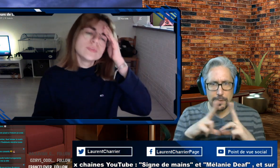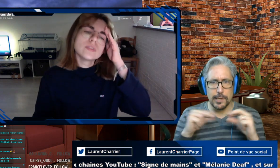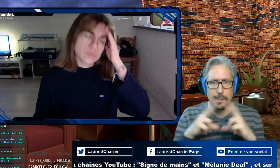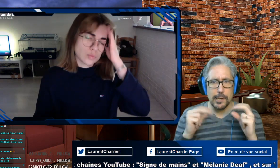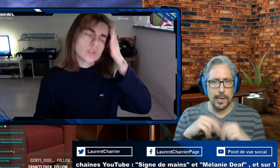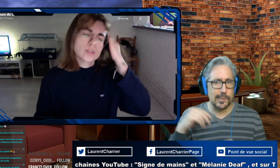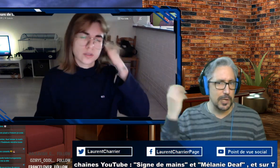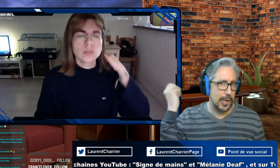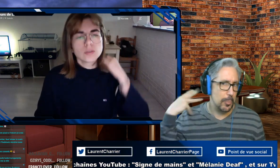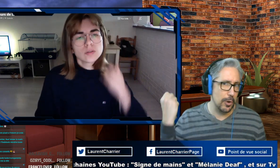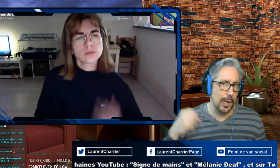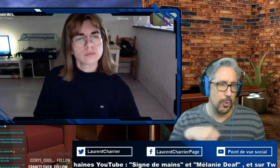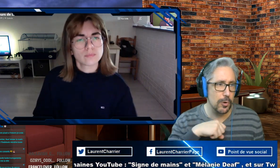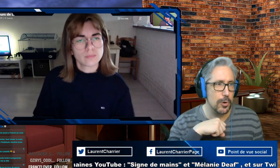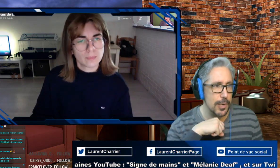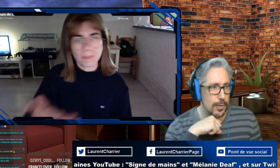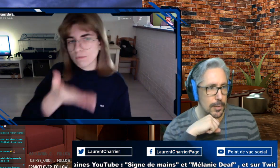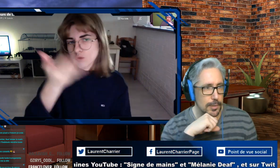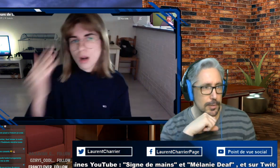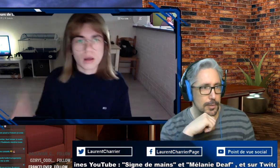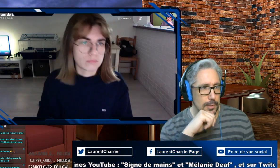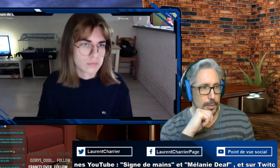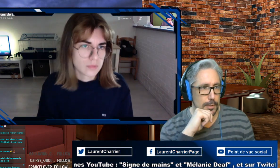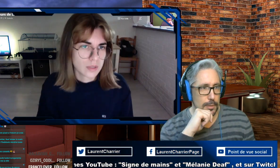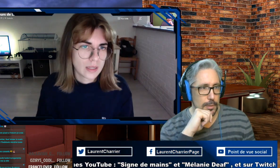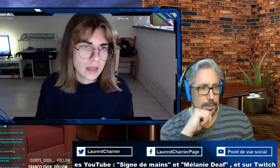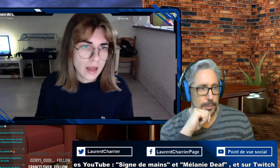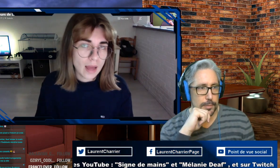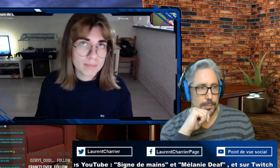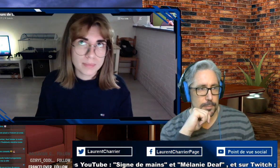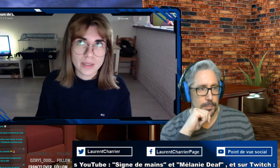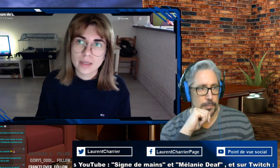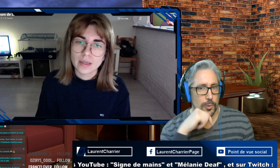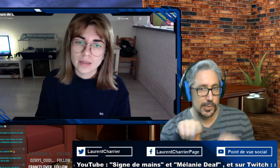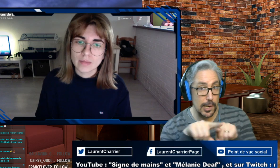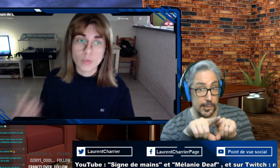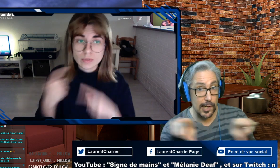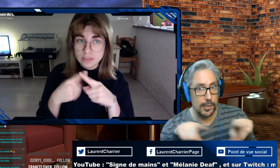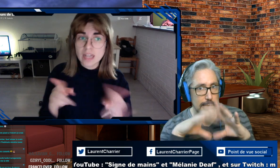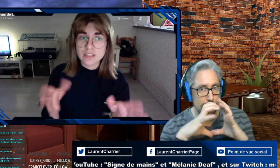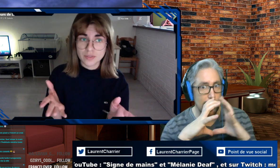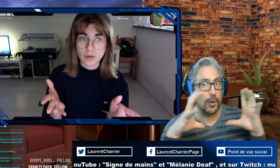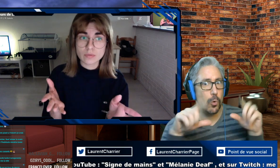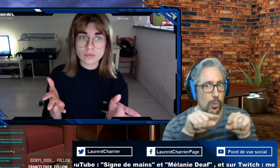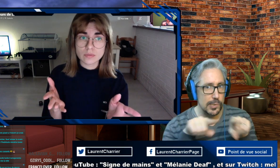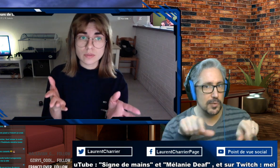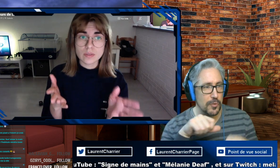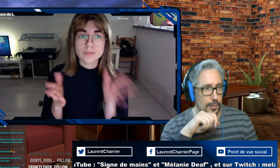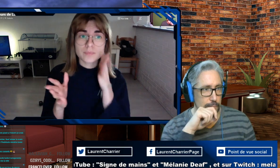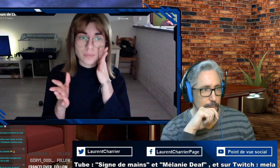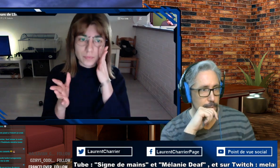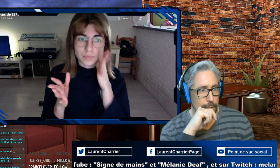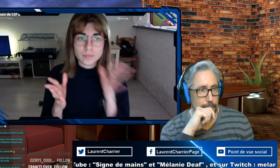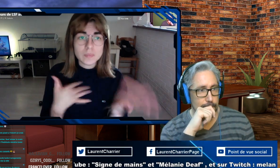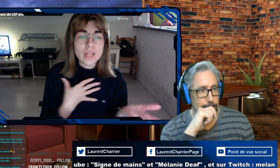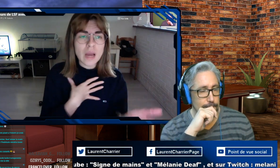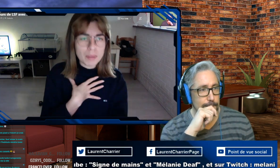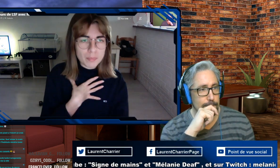voir, il explique l'implant cochléaire. Voilà. Donc Après, c'est la grosse différence.